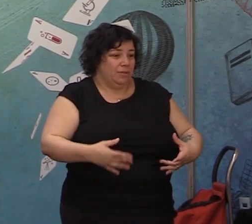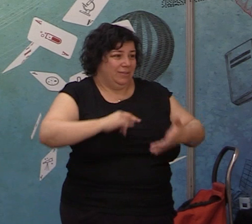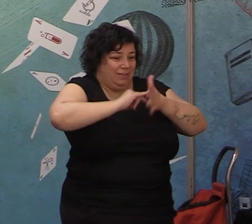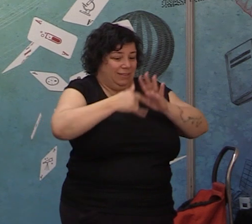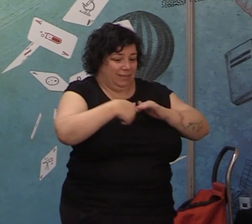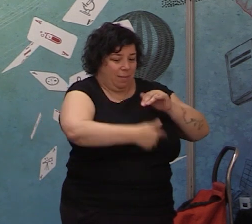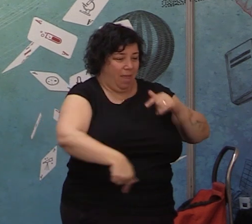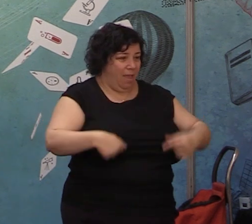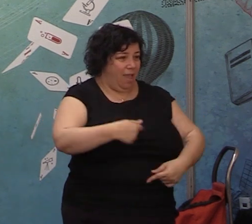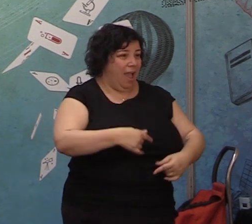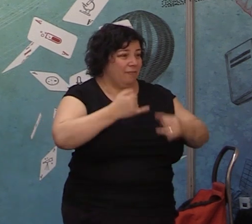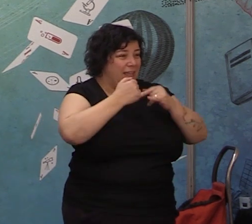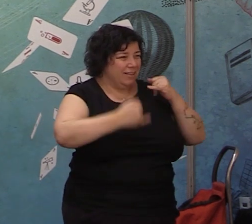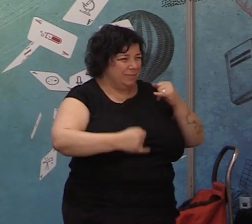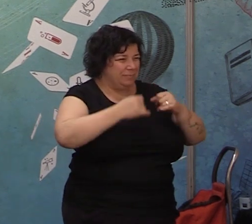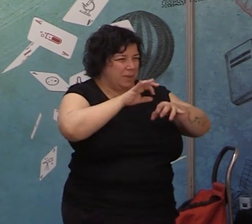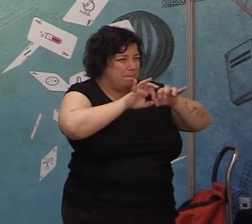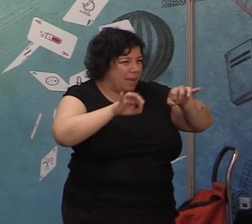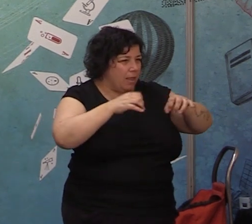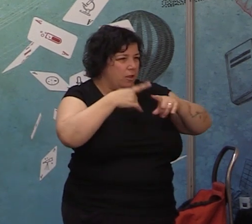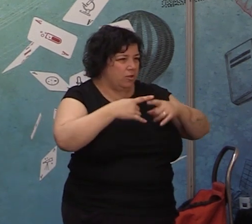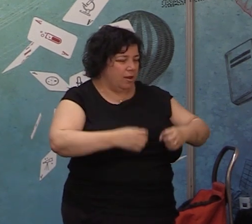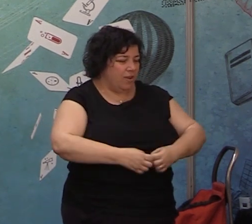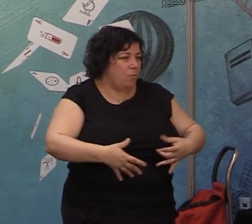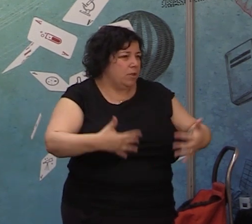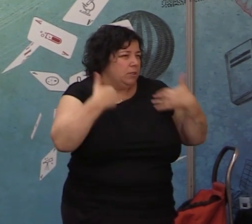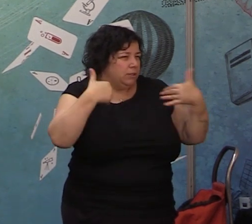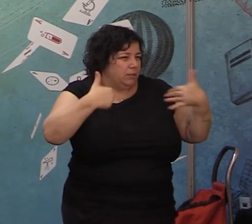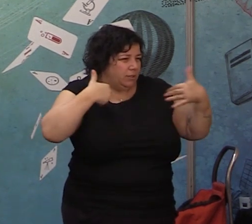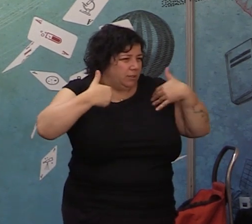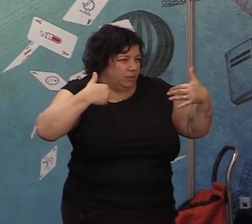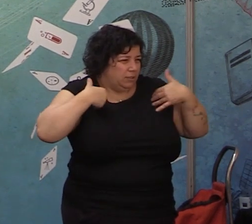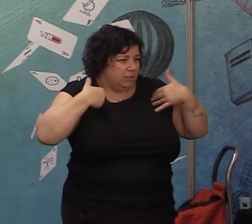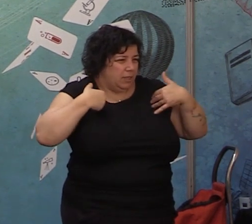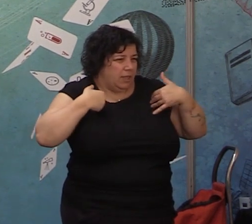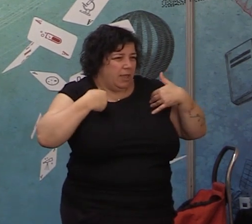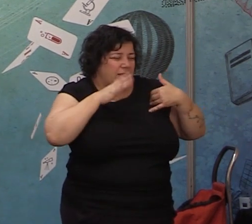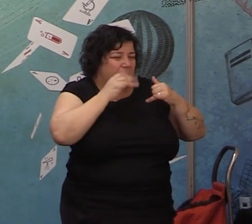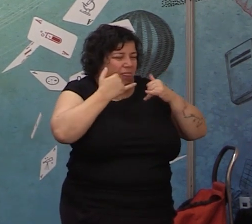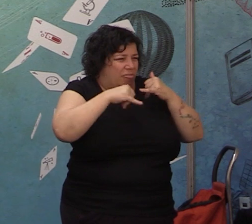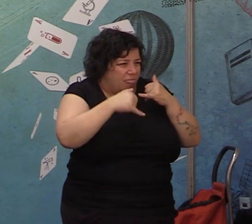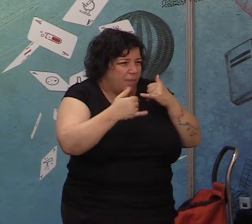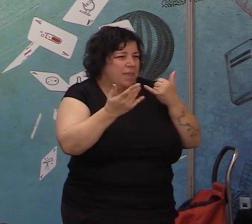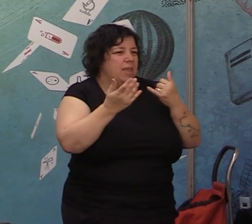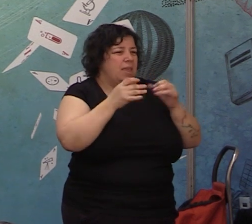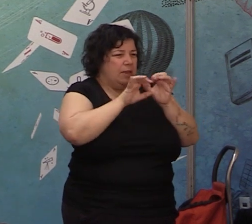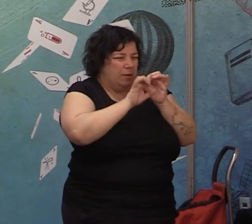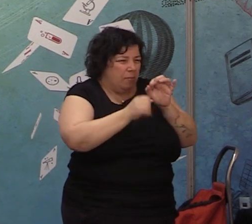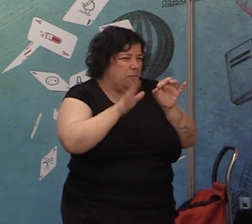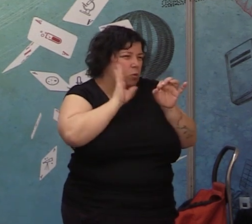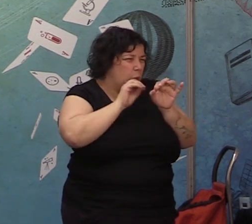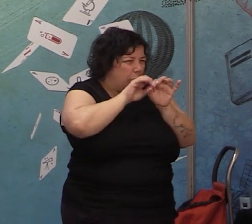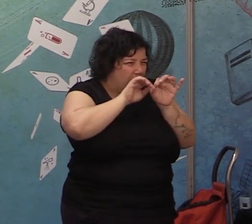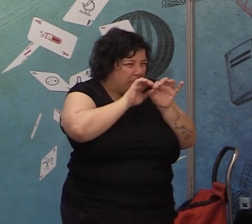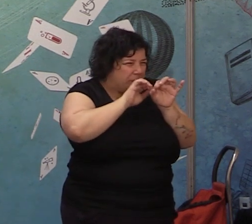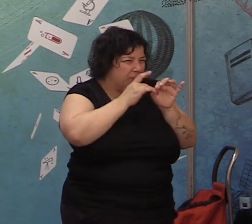que hace que los vasos sanguíneos puedan sufrir mucho, se debiliten, se llenen de porquería,